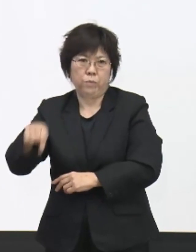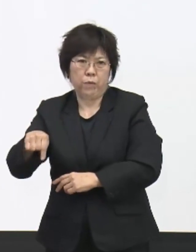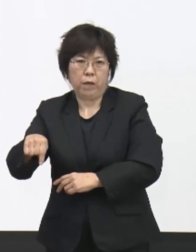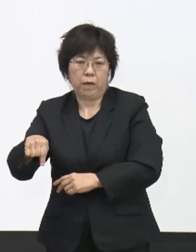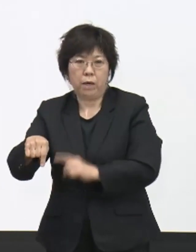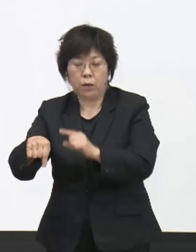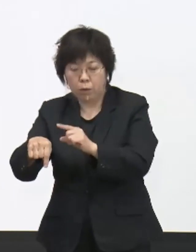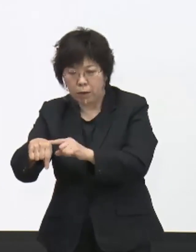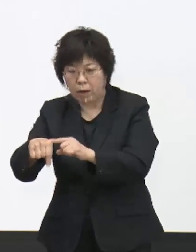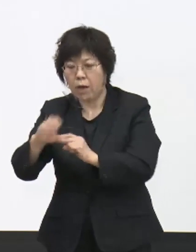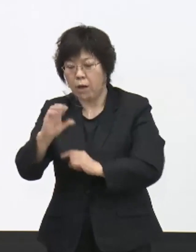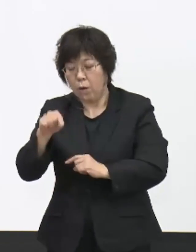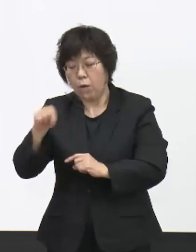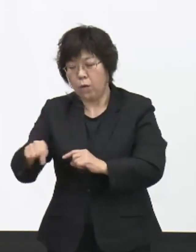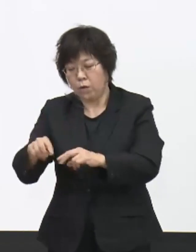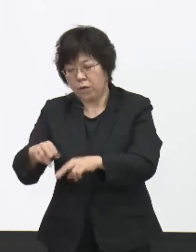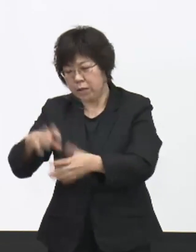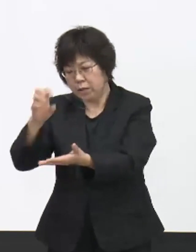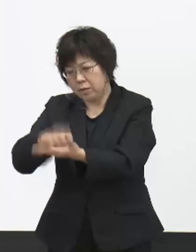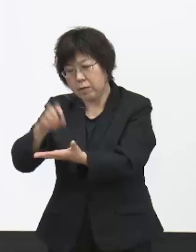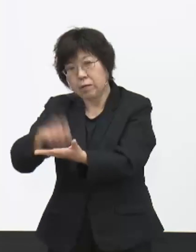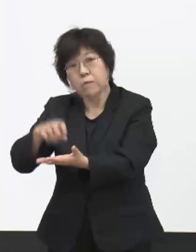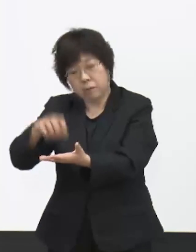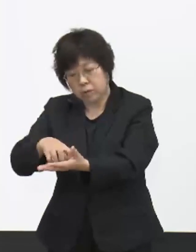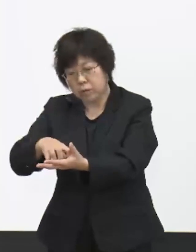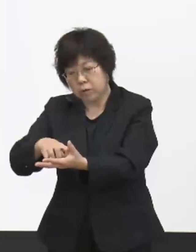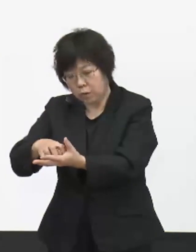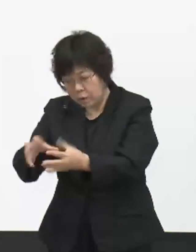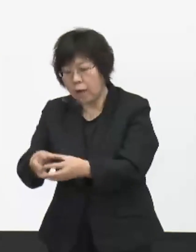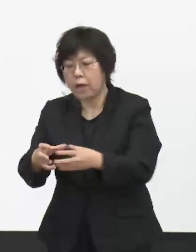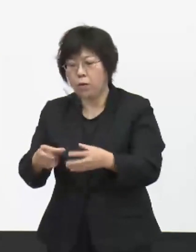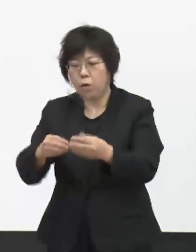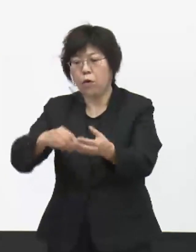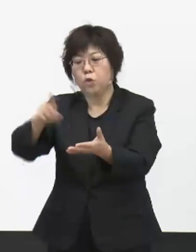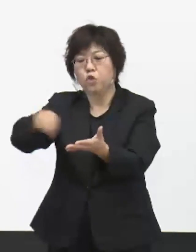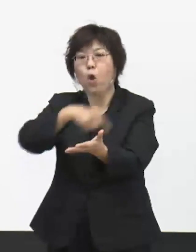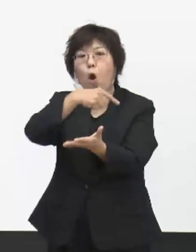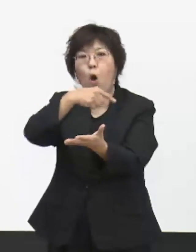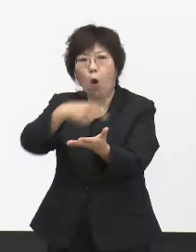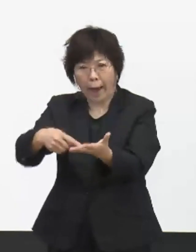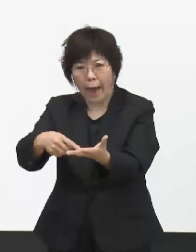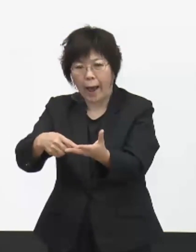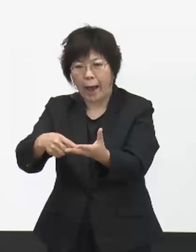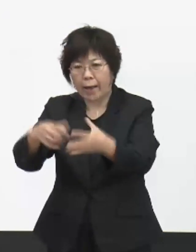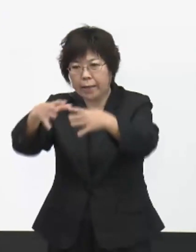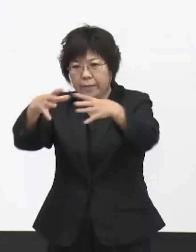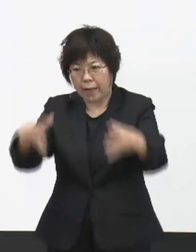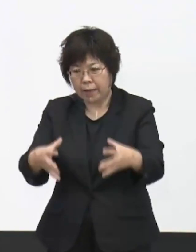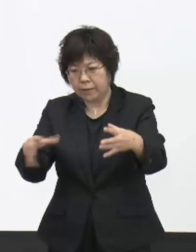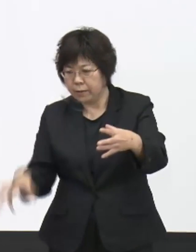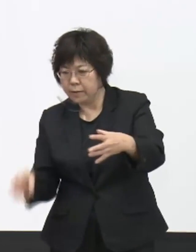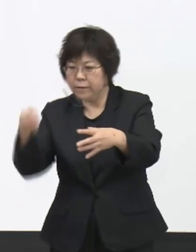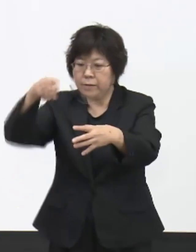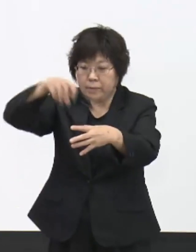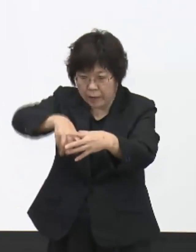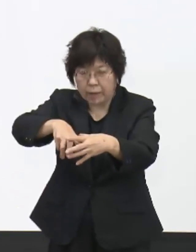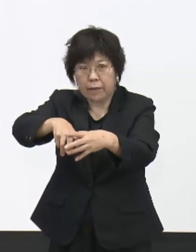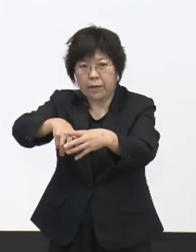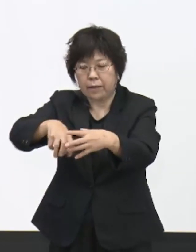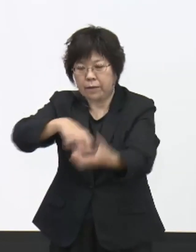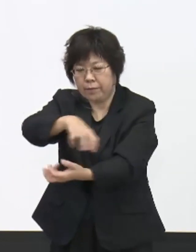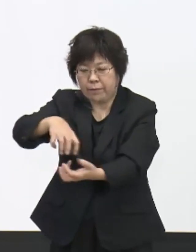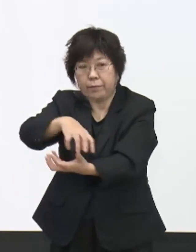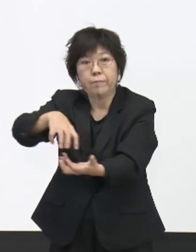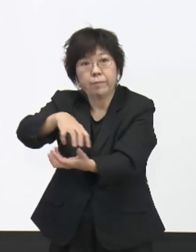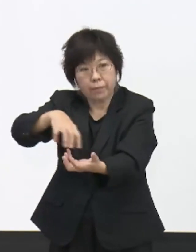新たに作った汚泥の消化タンク、この中に投入し、微生物など